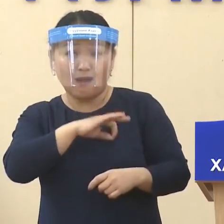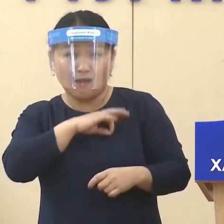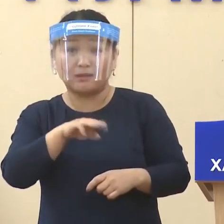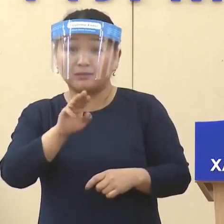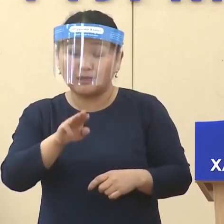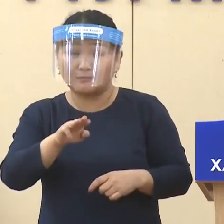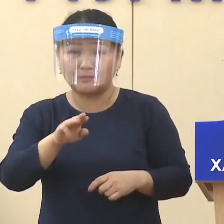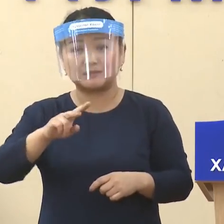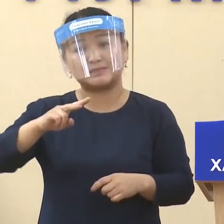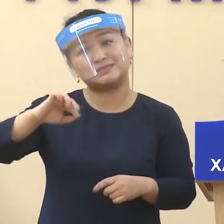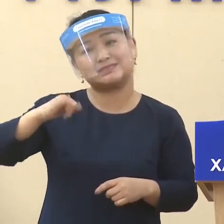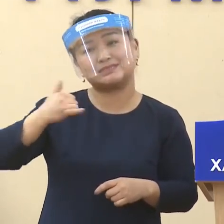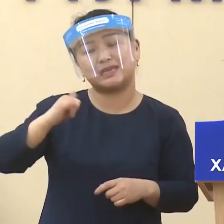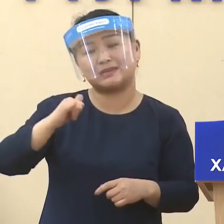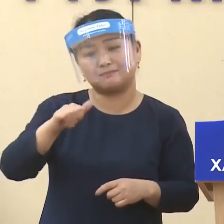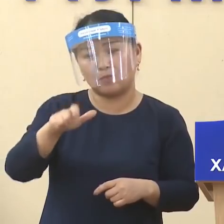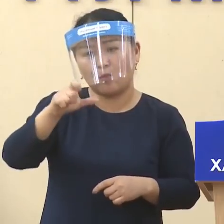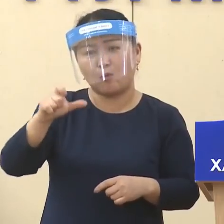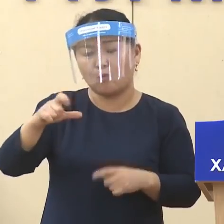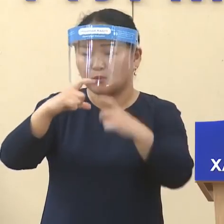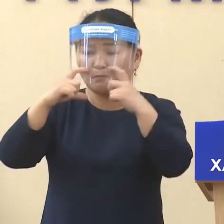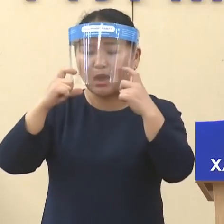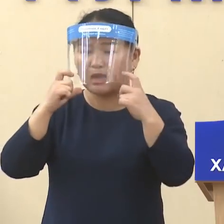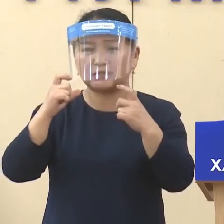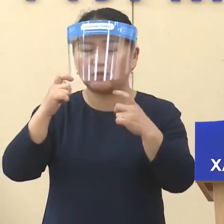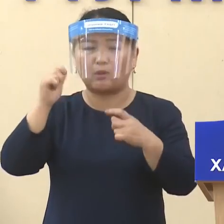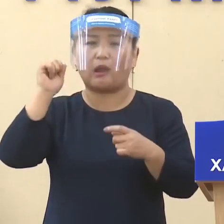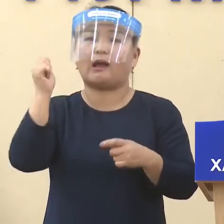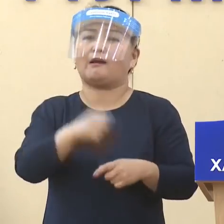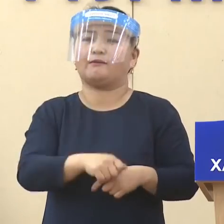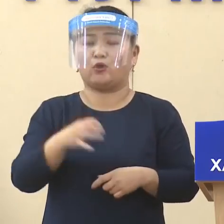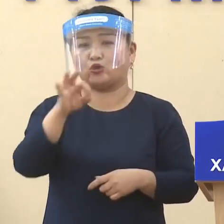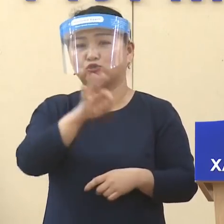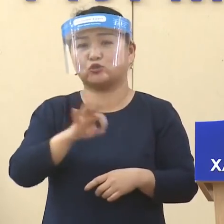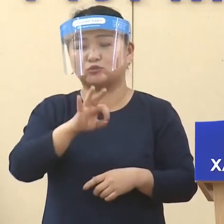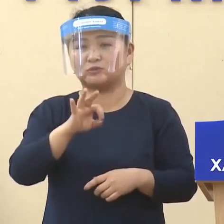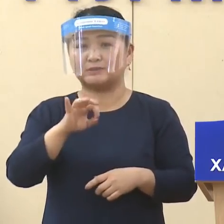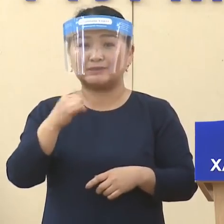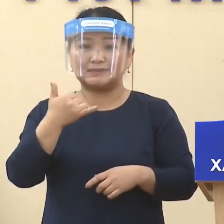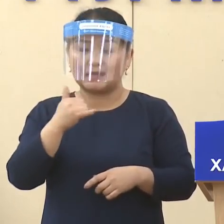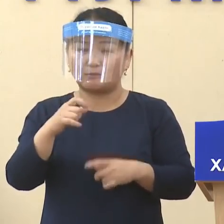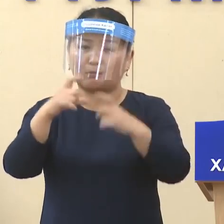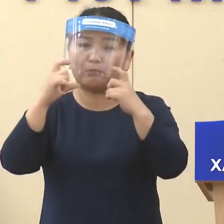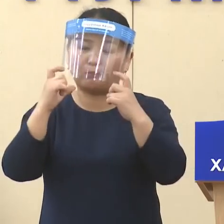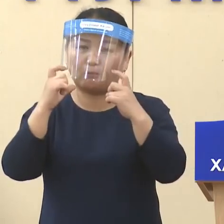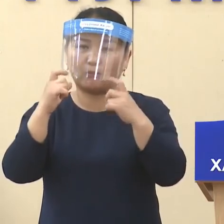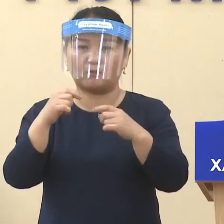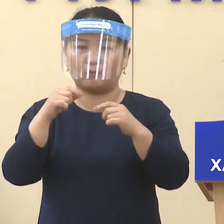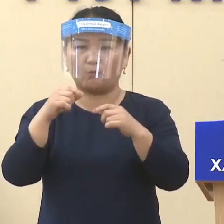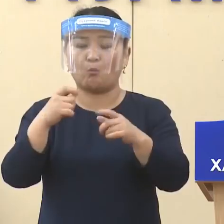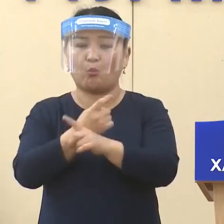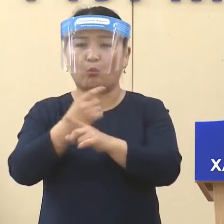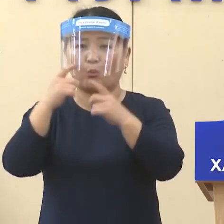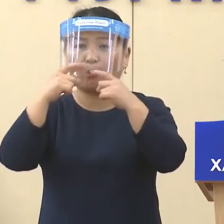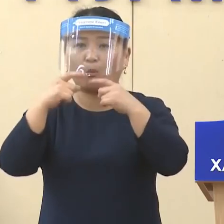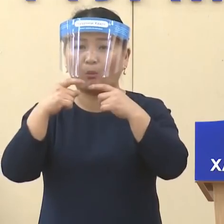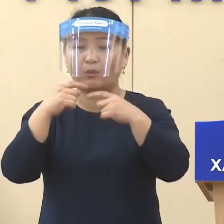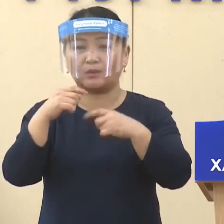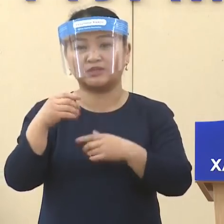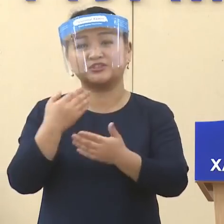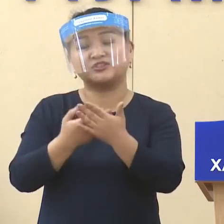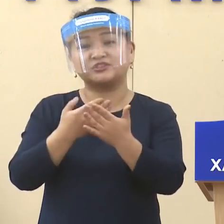зарим хэсэгтээ бас маскыг огт хэрэглэхгүй байна. За хэрглэж байгаа хүмүүс маань орнер төдий одоо цогсгүй буруу хэрглэж байгаа.